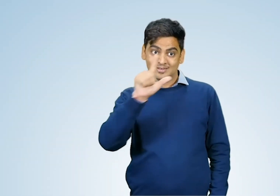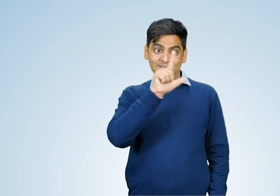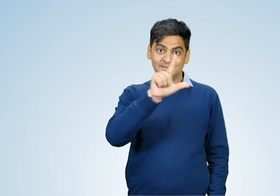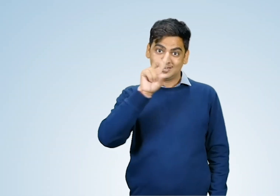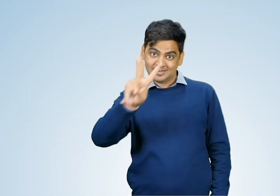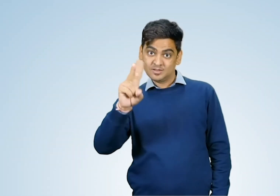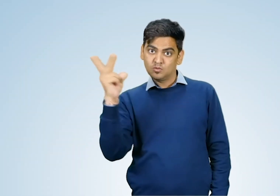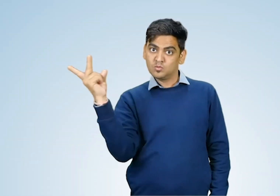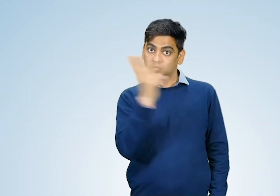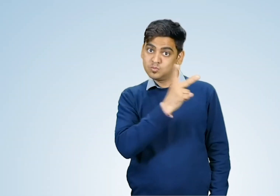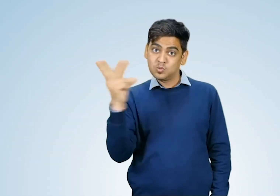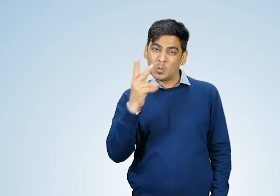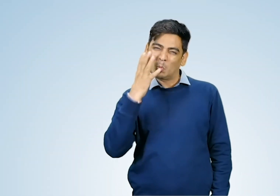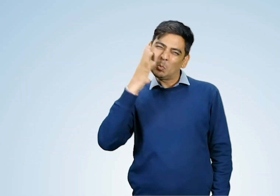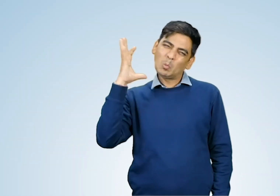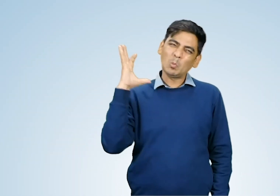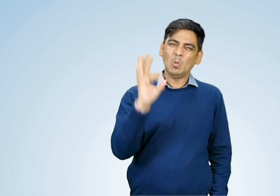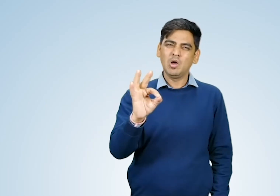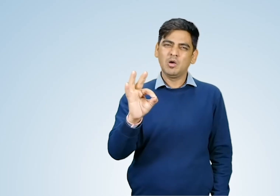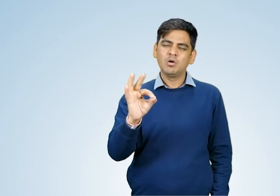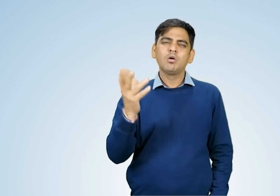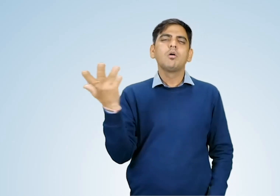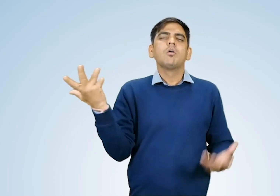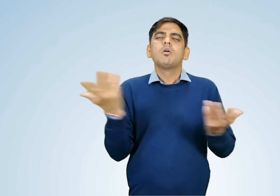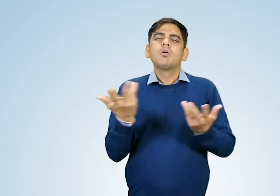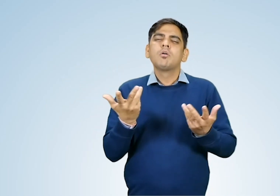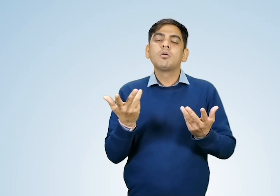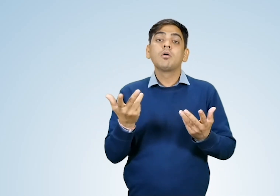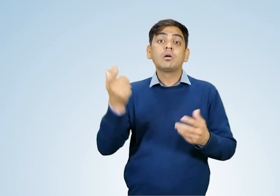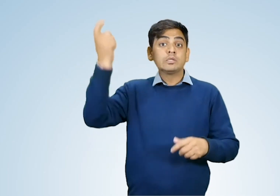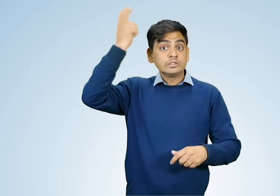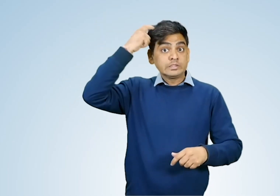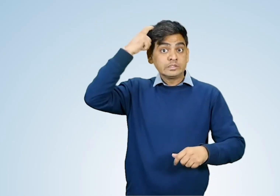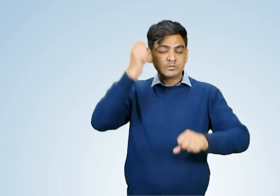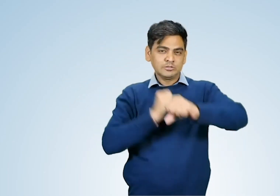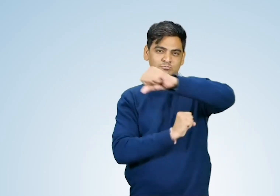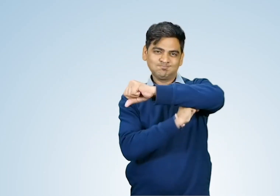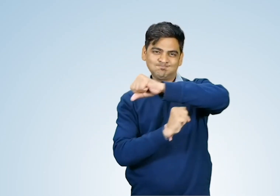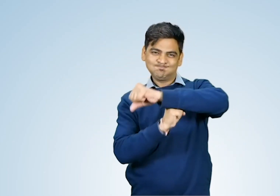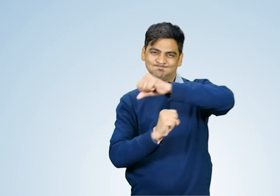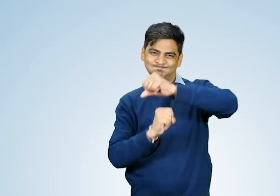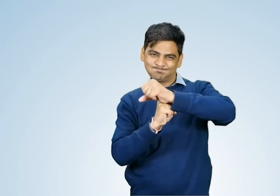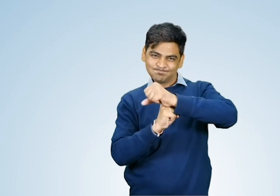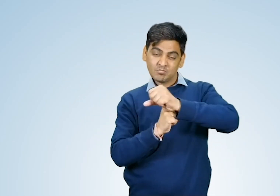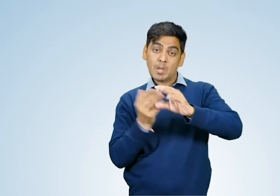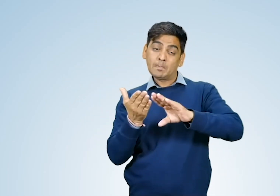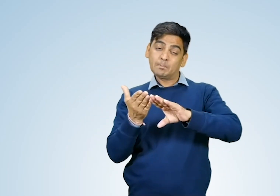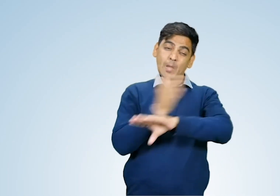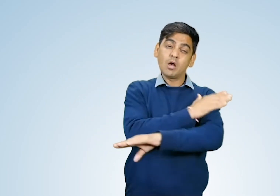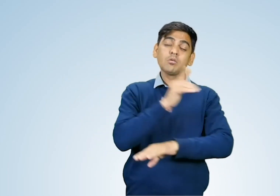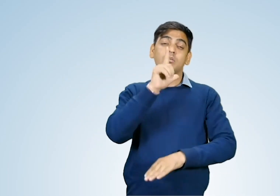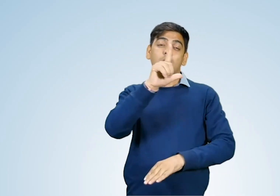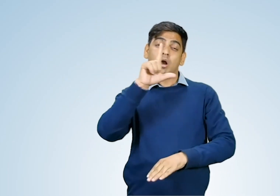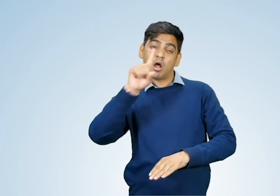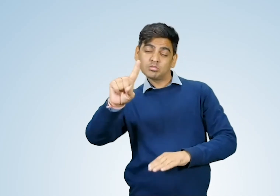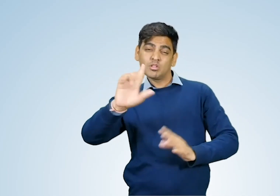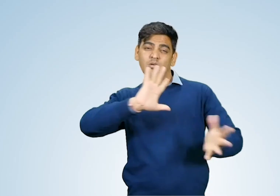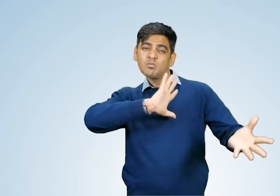प्रथम भाषा व दूसरी भाषा बहुत जरूरी है। संज्ञानात्मक विकास के लिए प्रथम भाषा